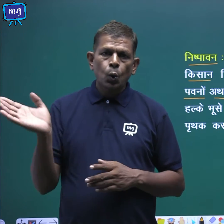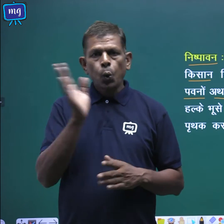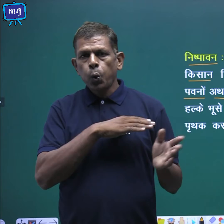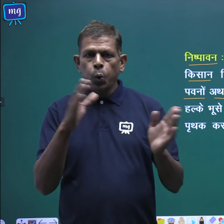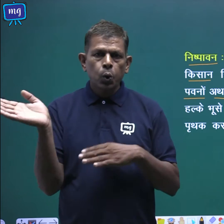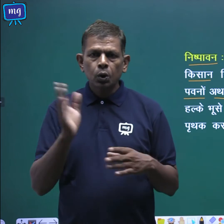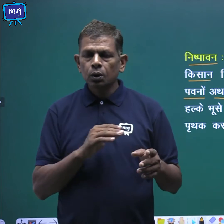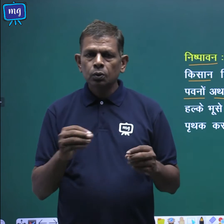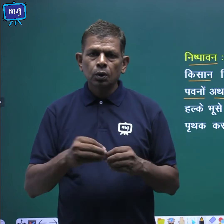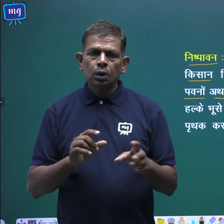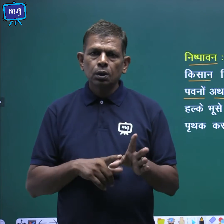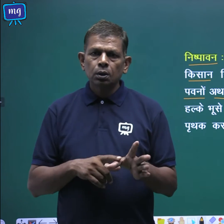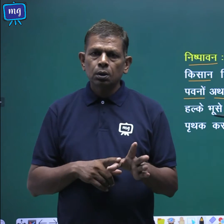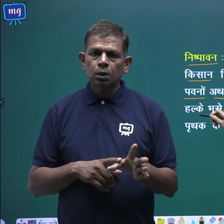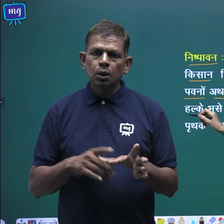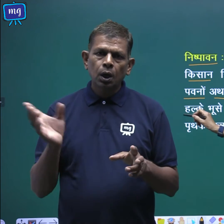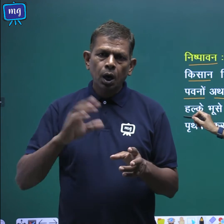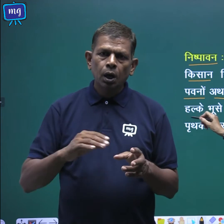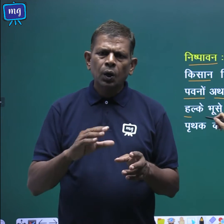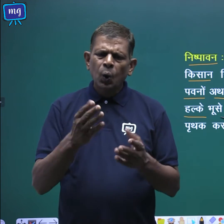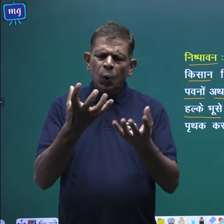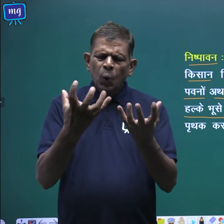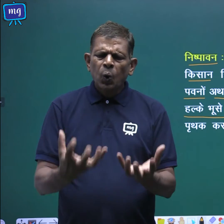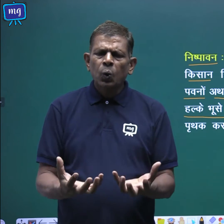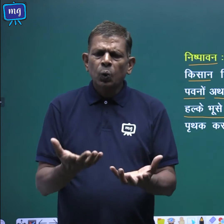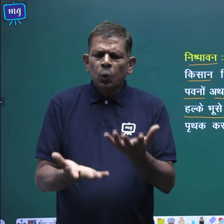झोंकों द्वारा हल्के भूसे को